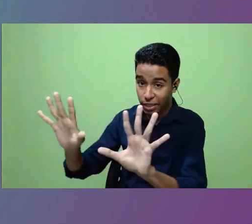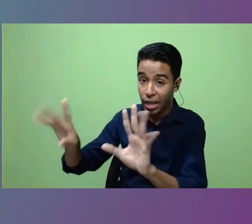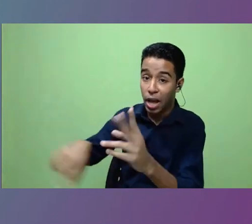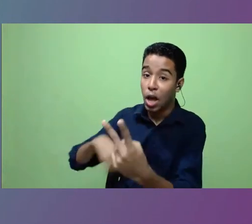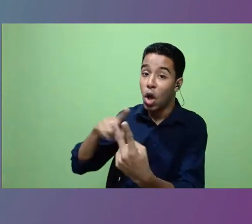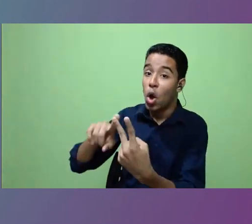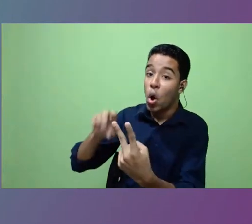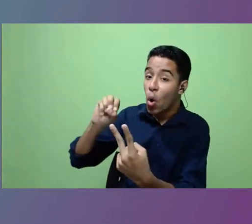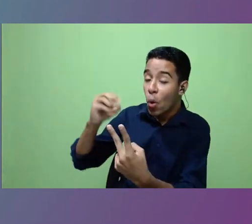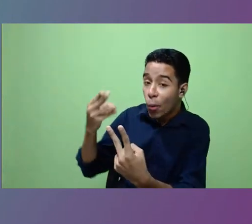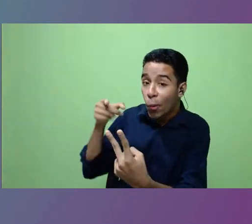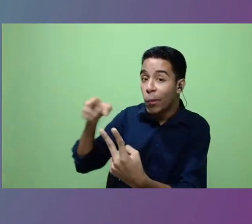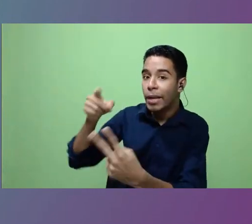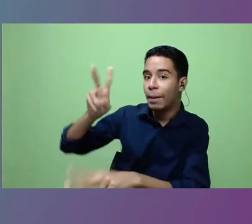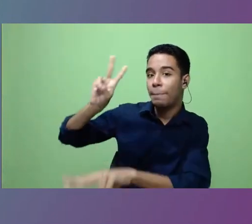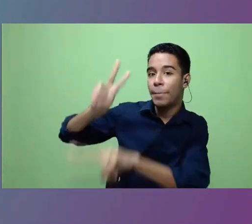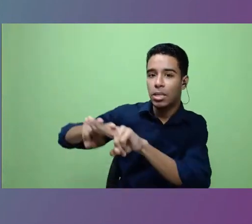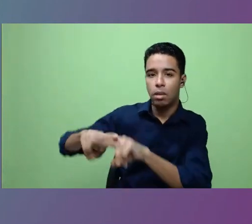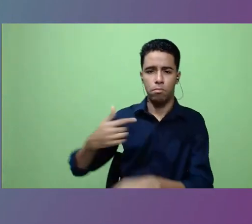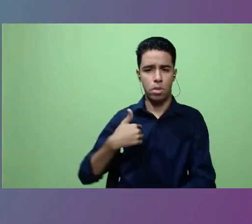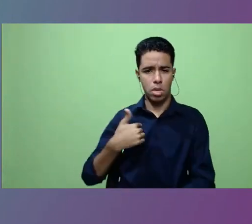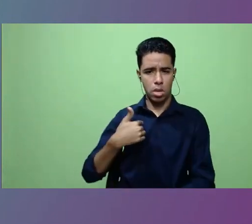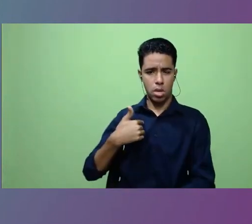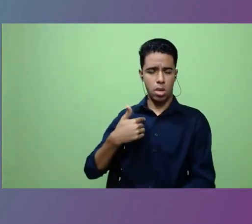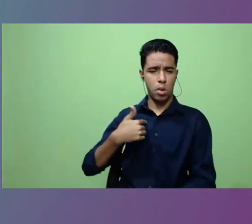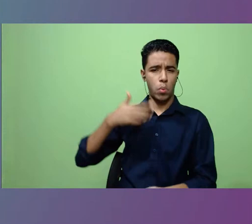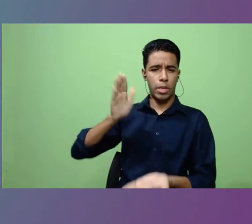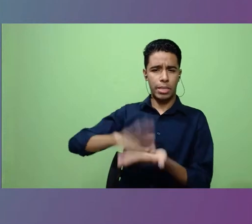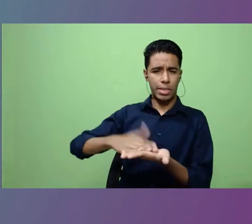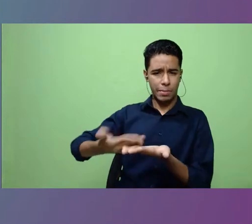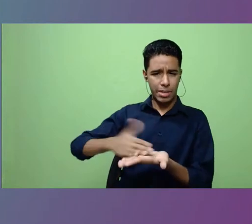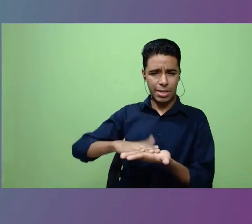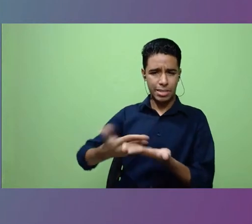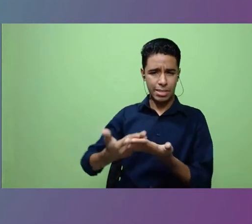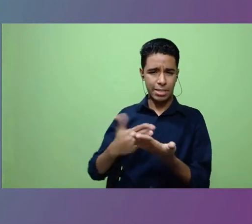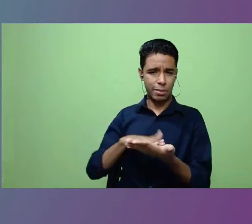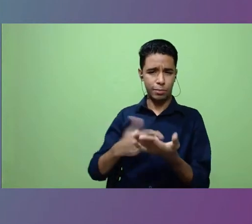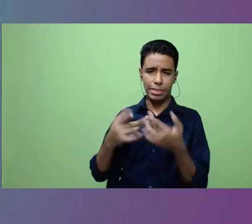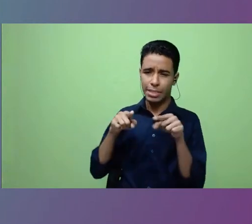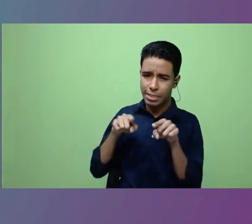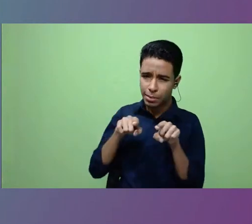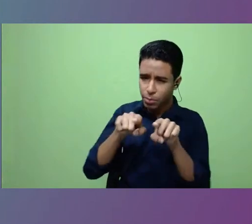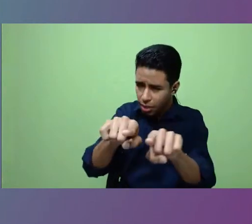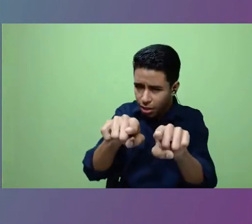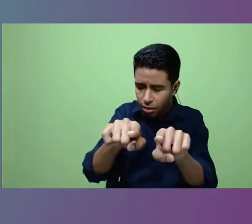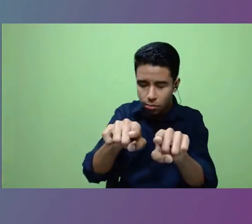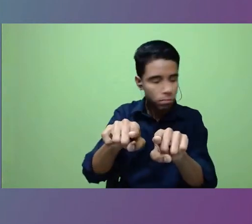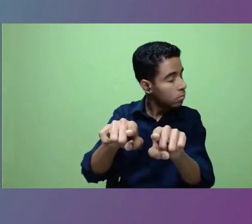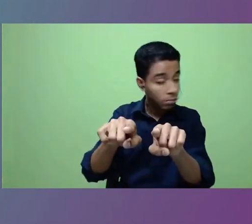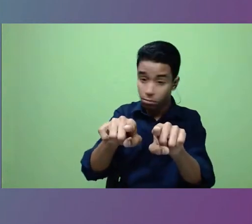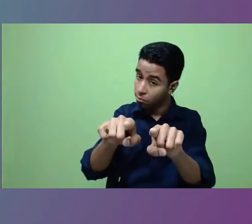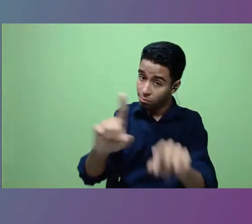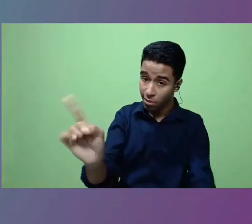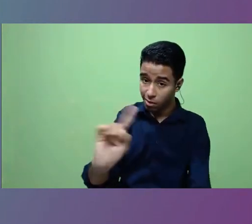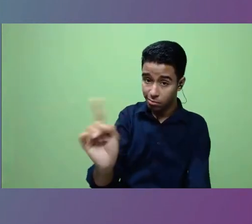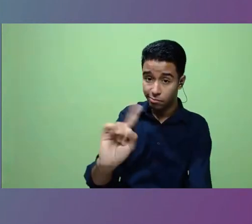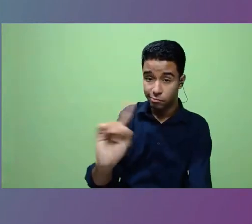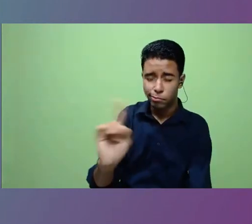simultânea? Claro que não. Por que eu não vou fazer interpretação simultânea? Por causa do tempo.